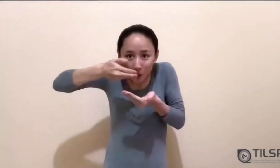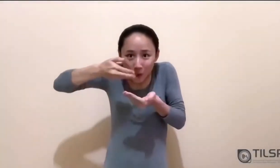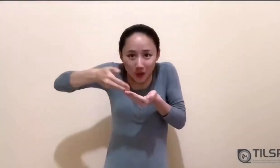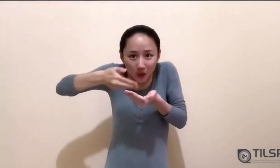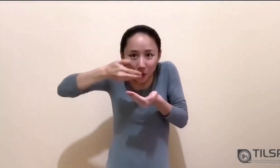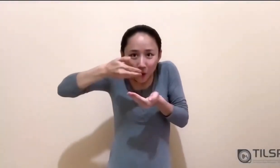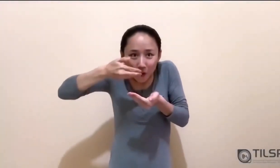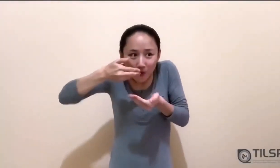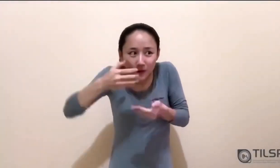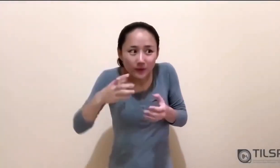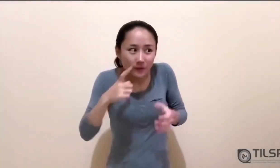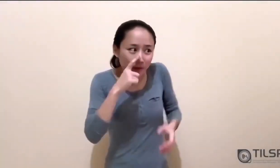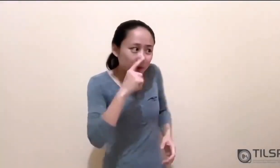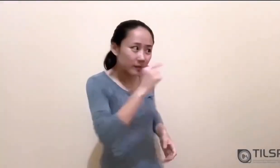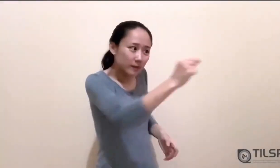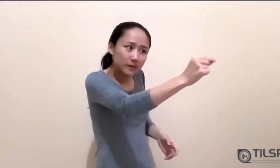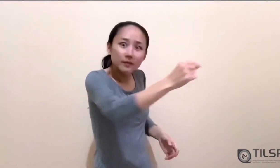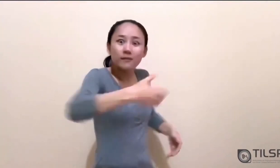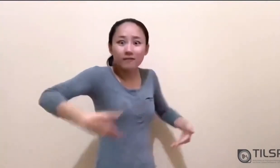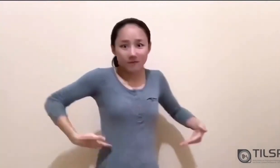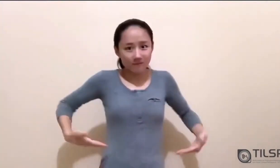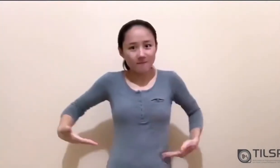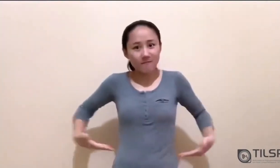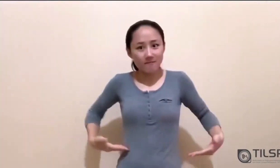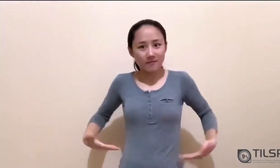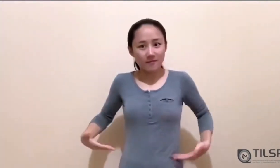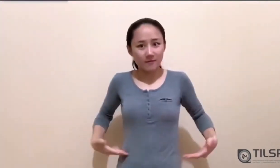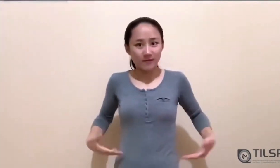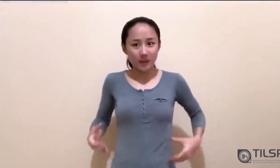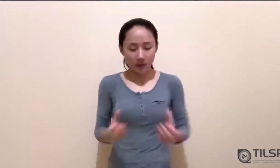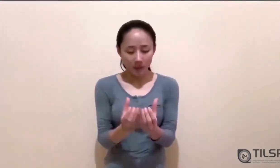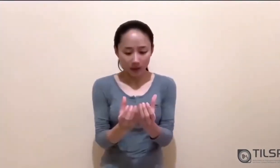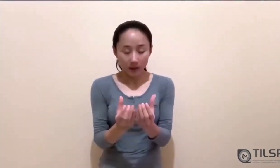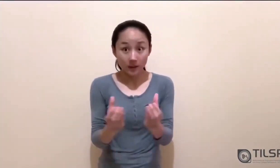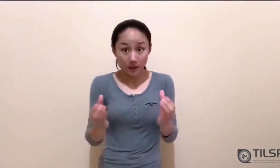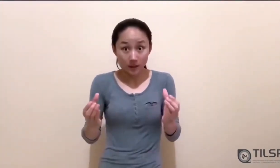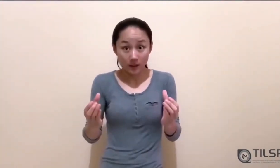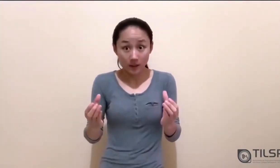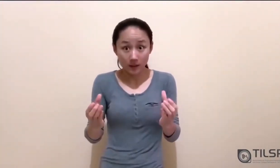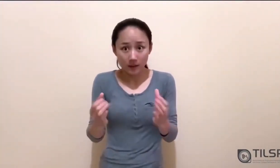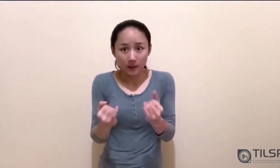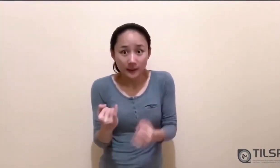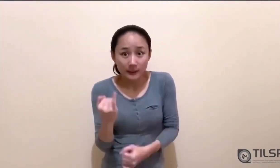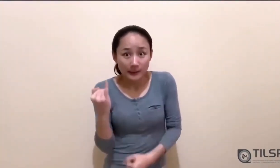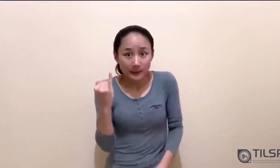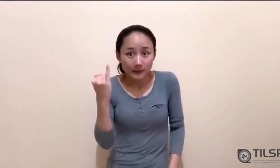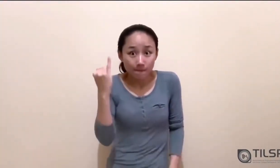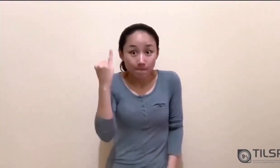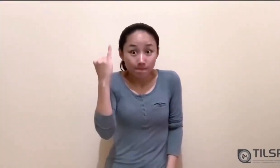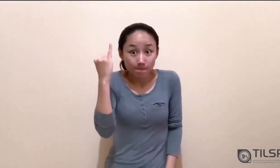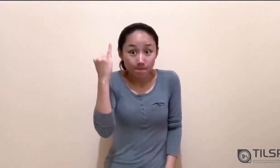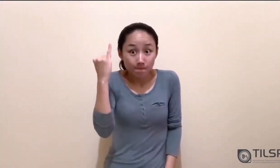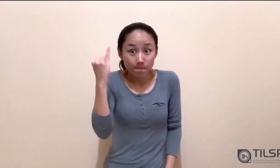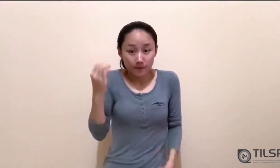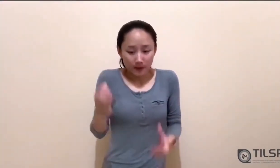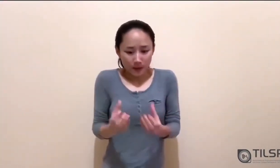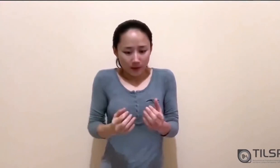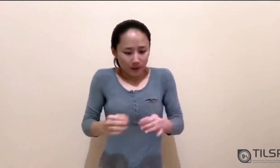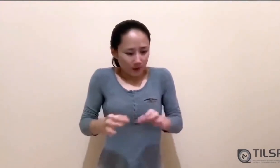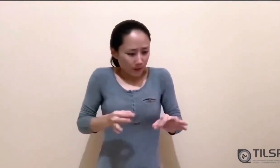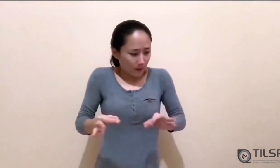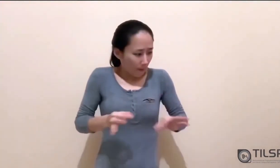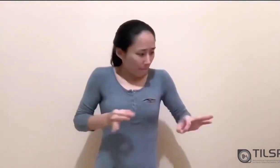Mas, enquanto a cegonha se deliciava com a sua sopa, a